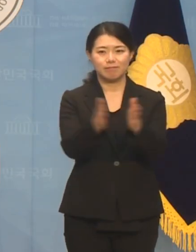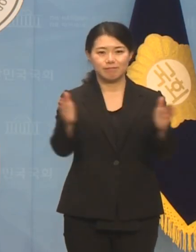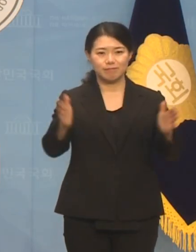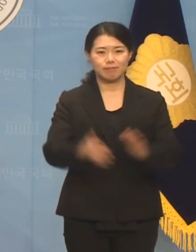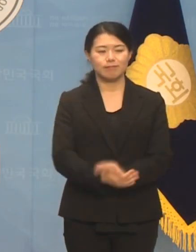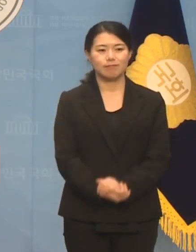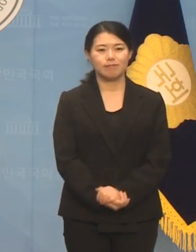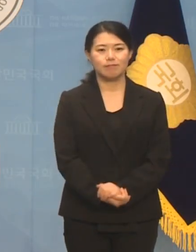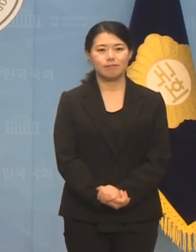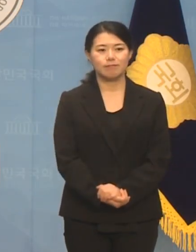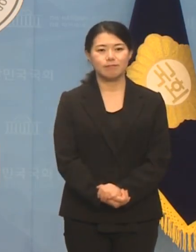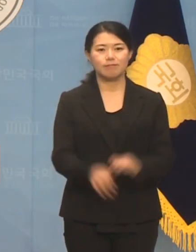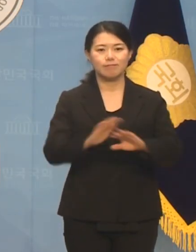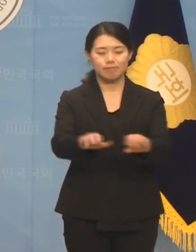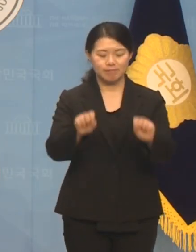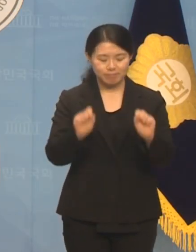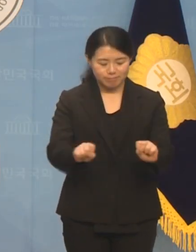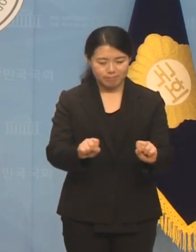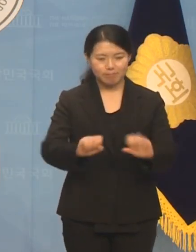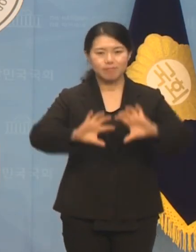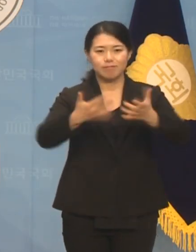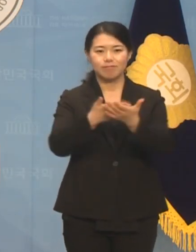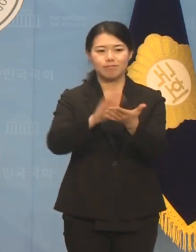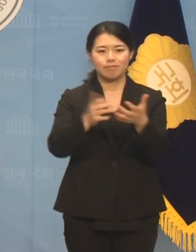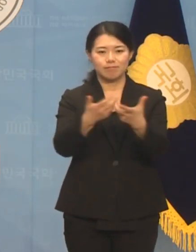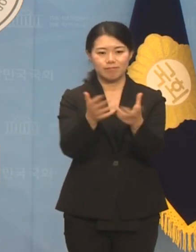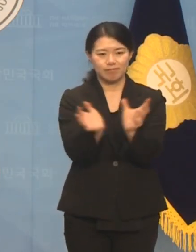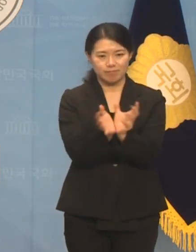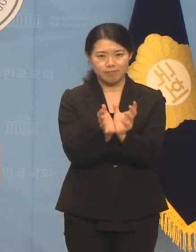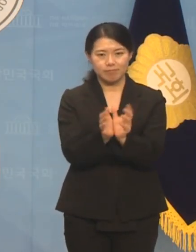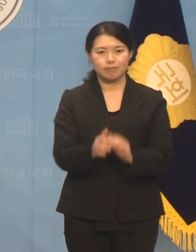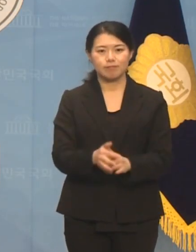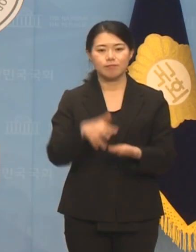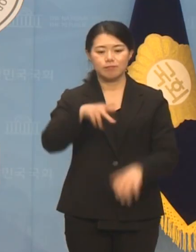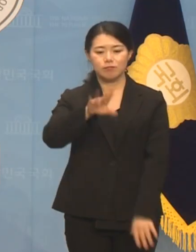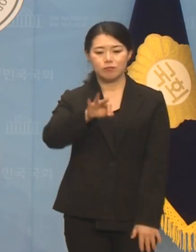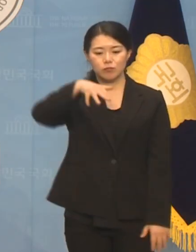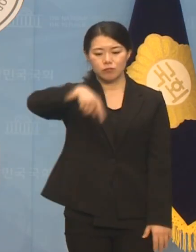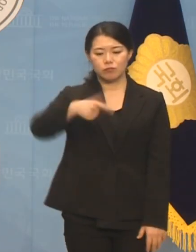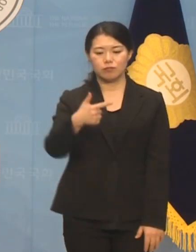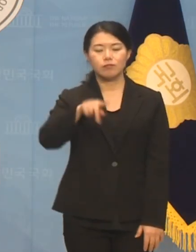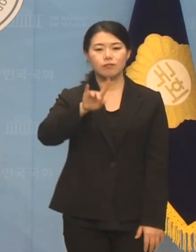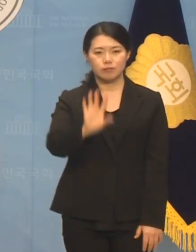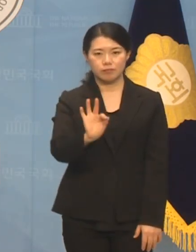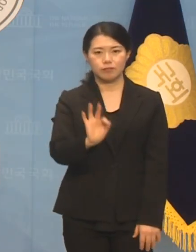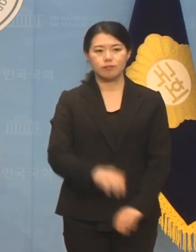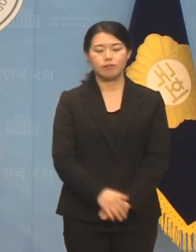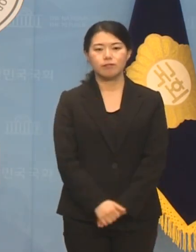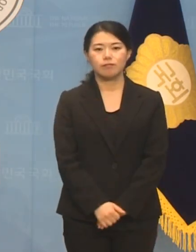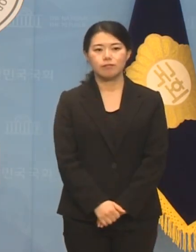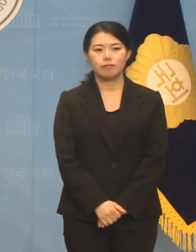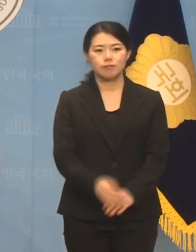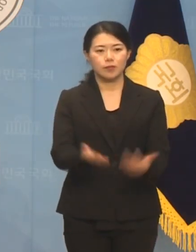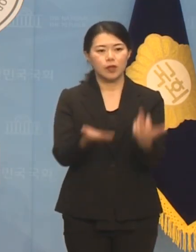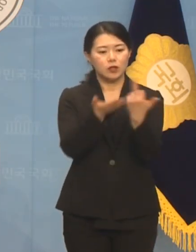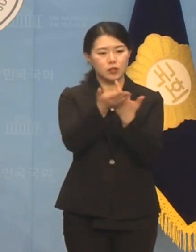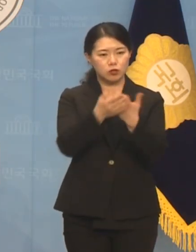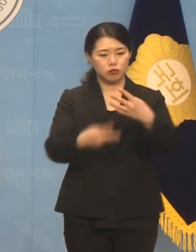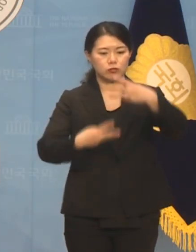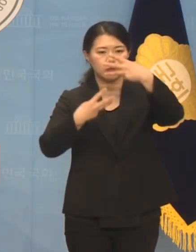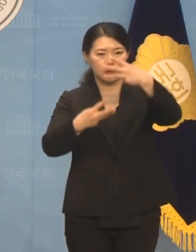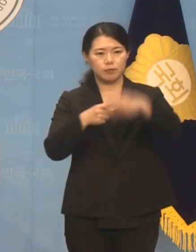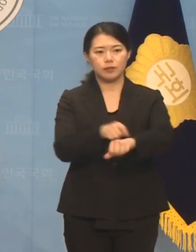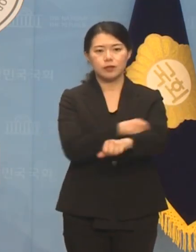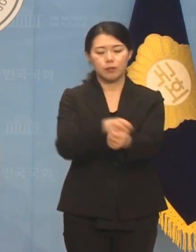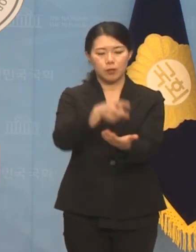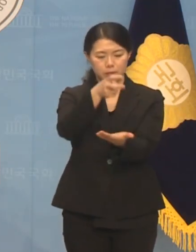시작하겠습니다. 안녕하십니까. 조국혁신당 원내 수석부대표 정춘생입니다. 제주 4.3